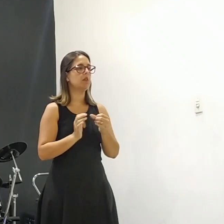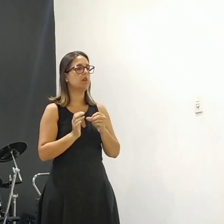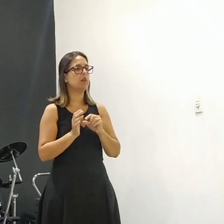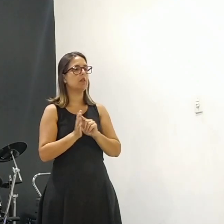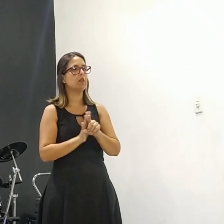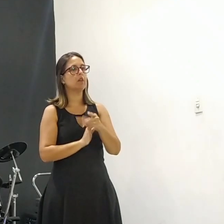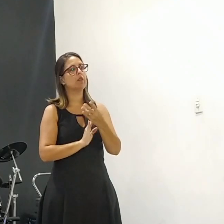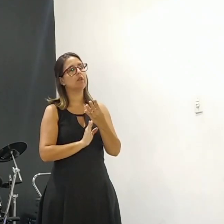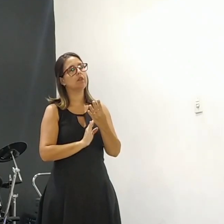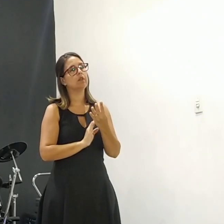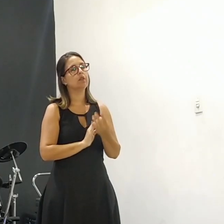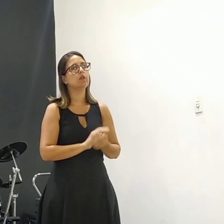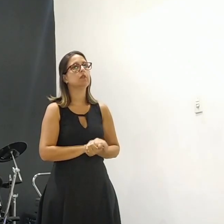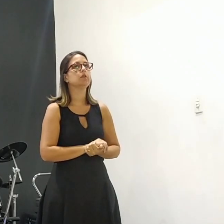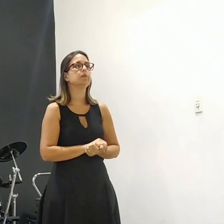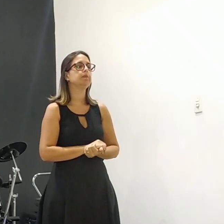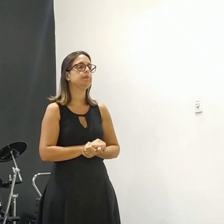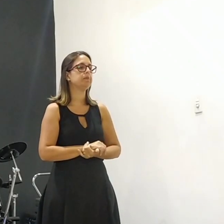Salmo 46, 4.